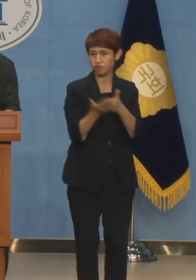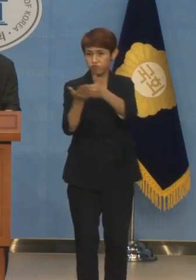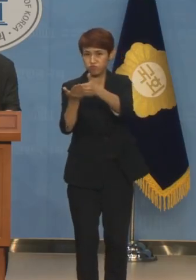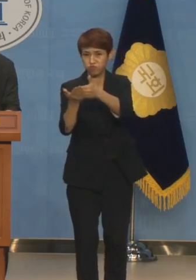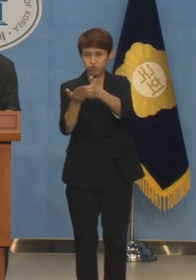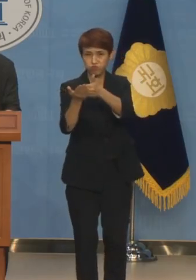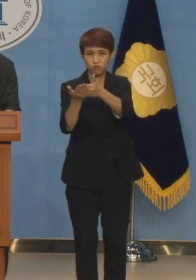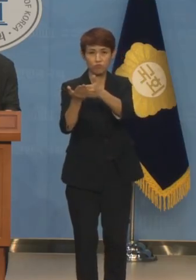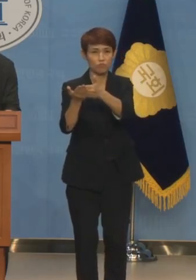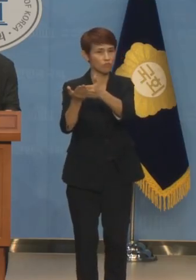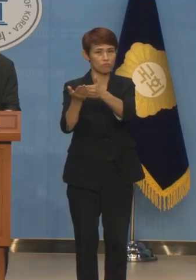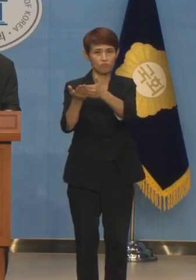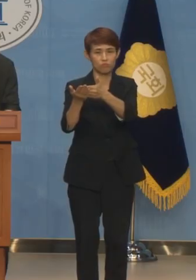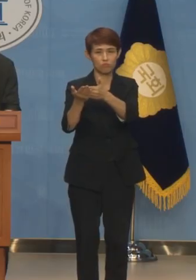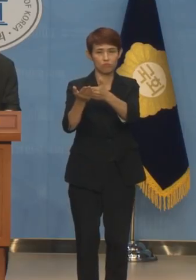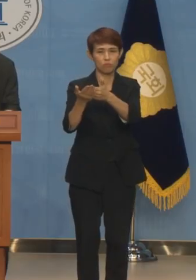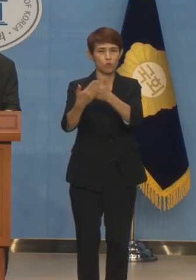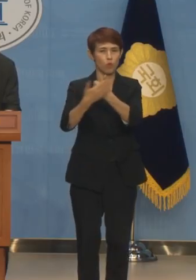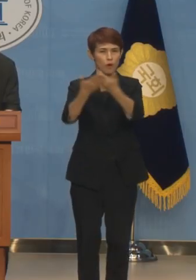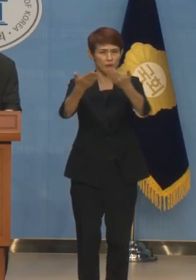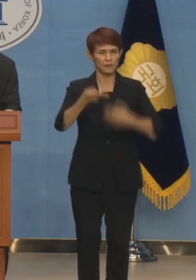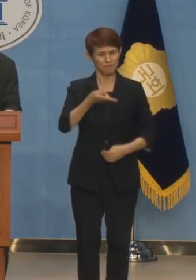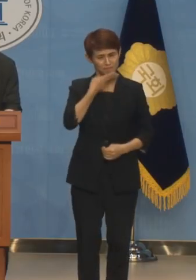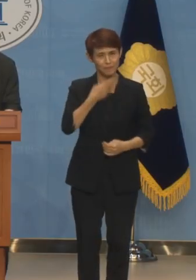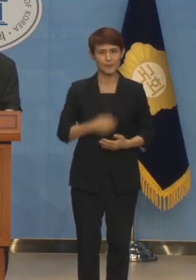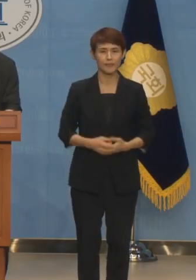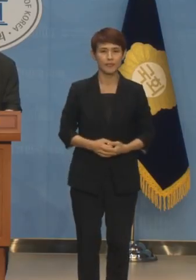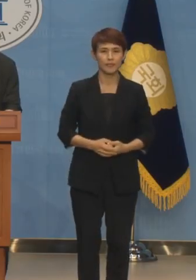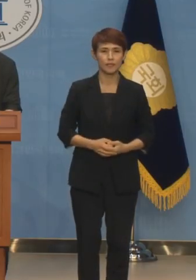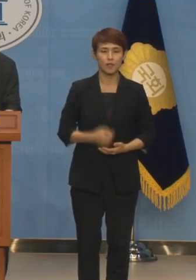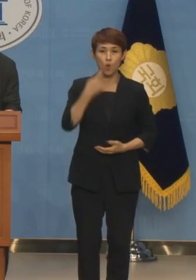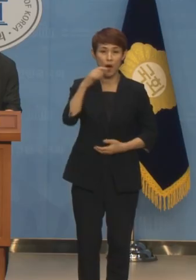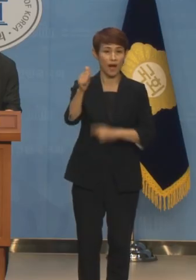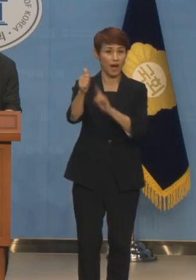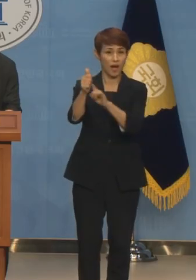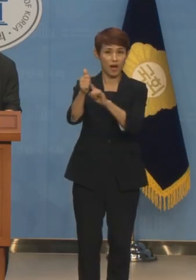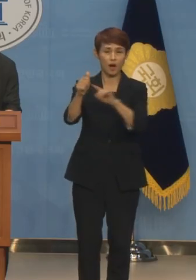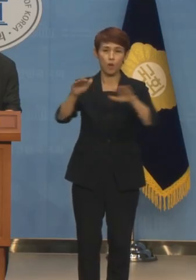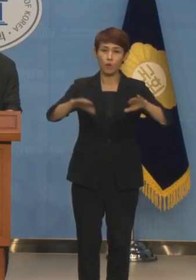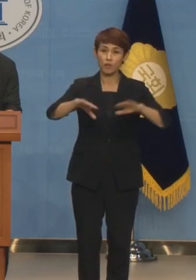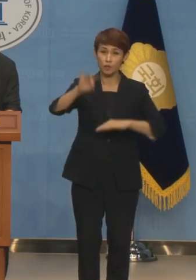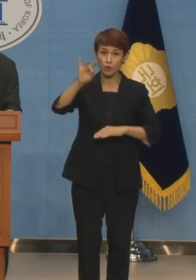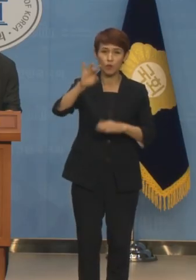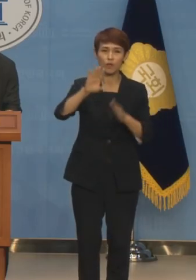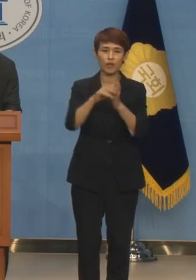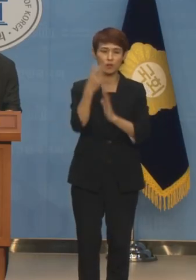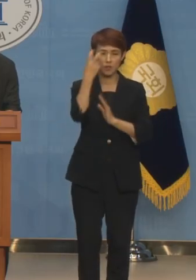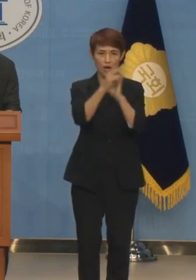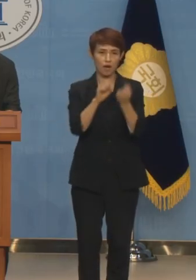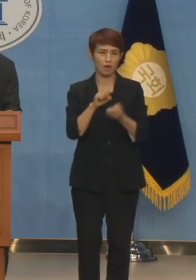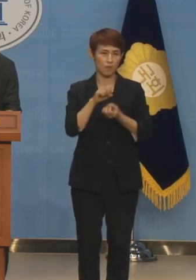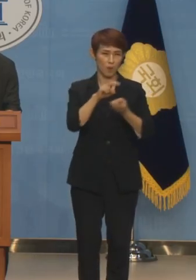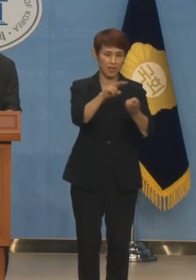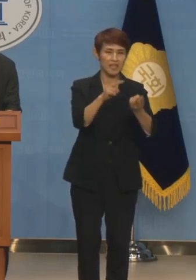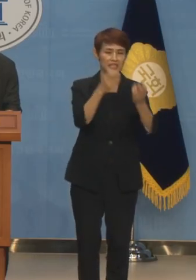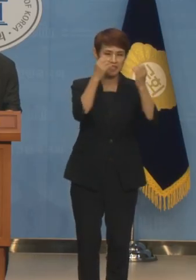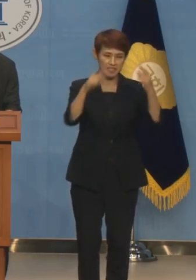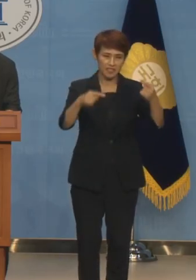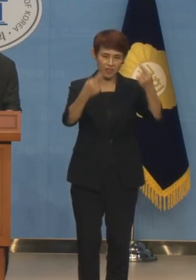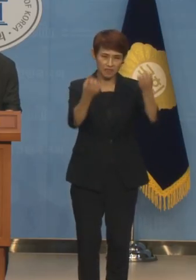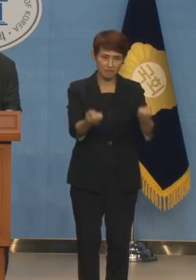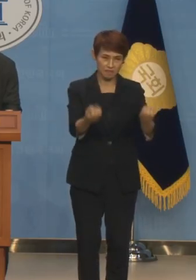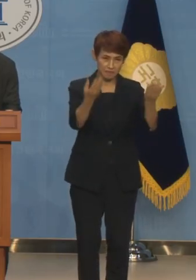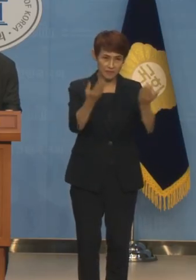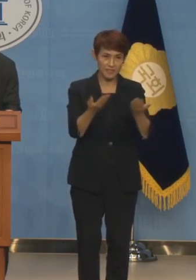여전히 가장 비협조적입니다. 황인수는 올해 초 이른바 조사관들에게 보낸 신년사를